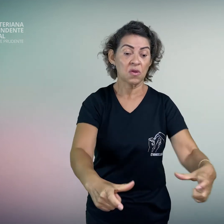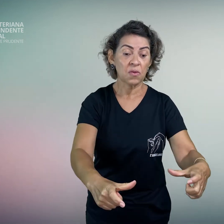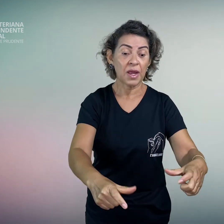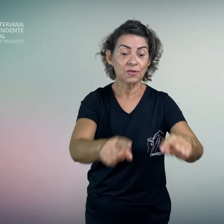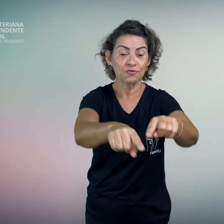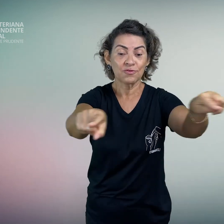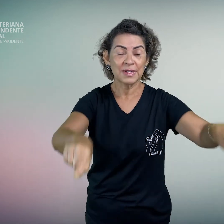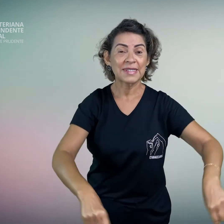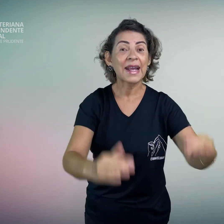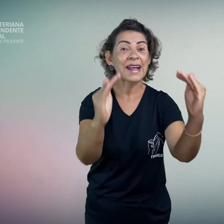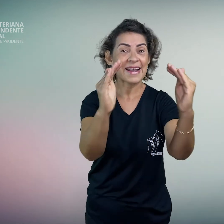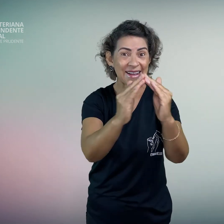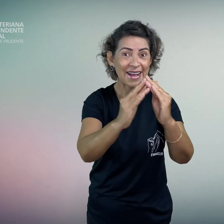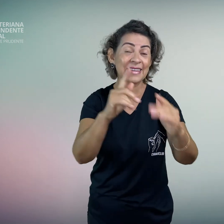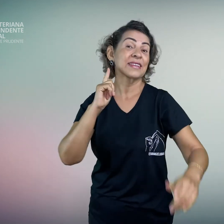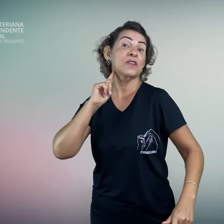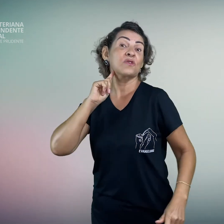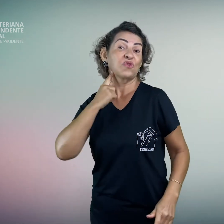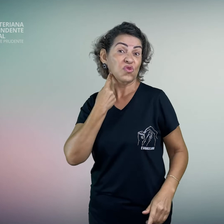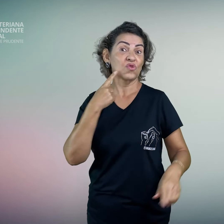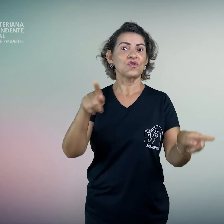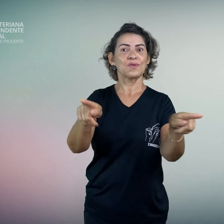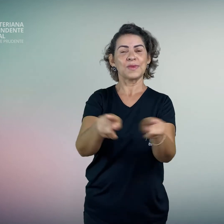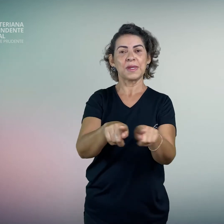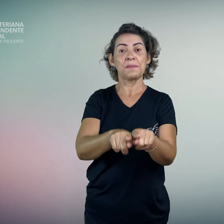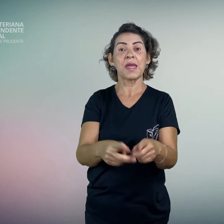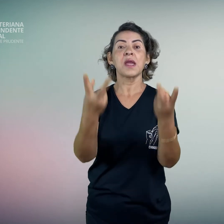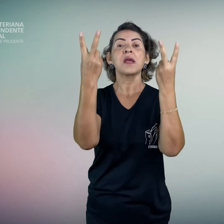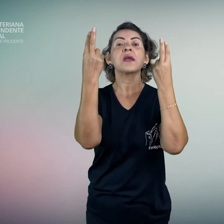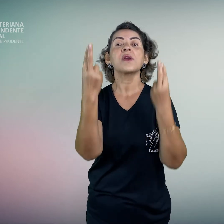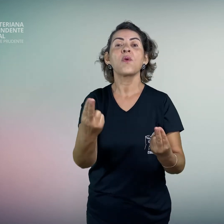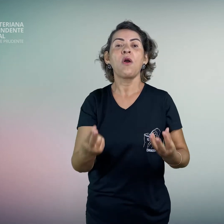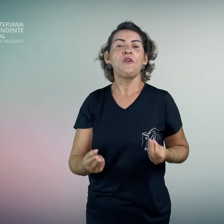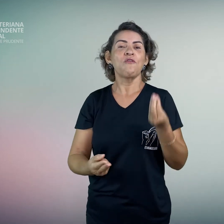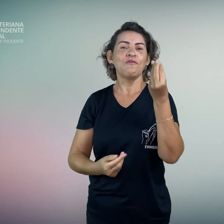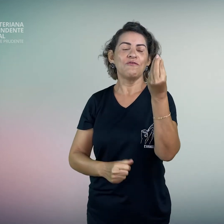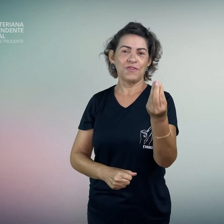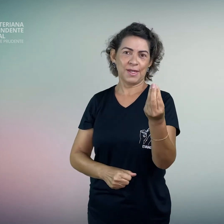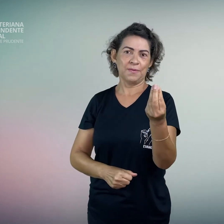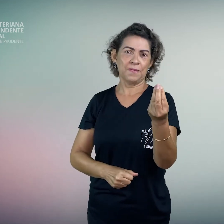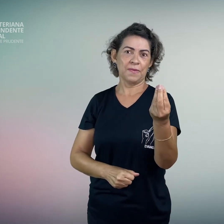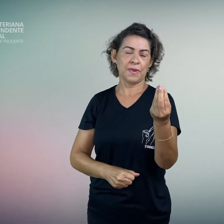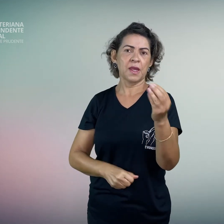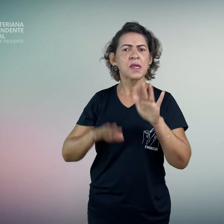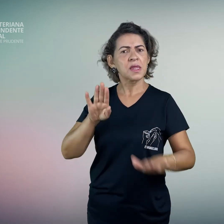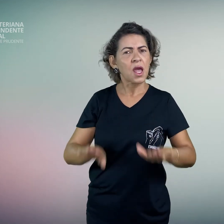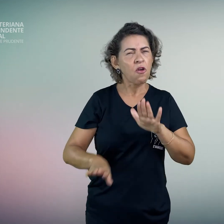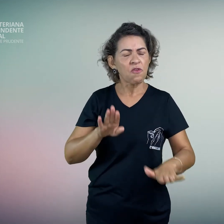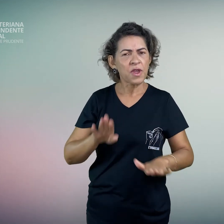liga muito para a sujeira, ou quem sabe porque não encontra forças para manter seu ambiente